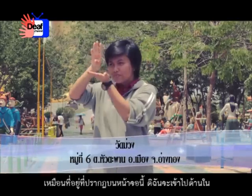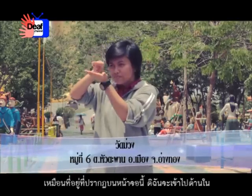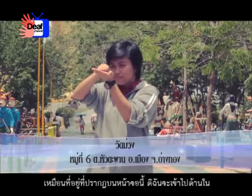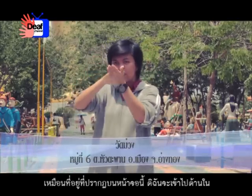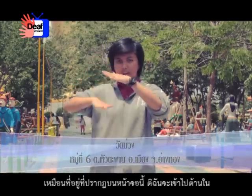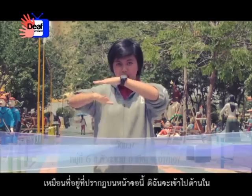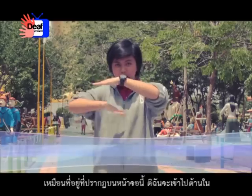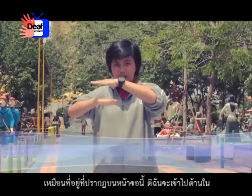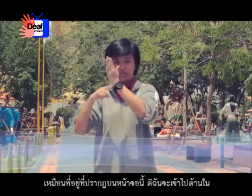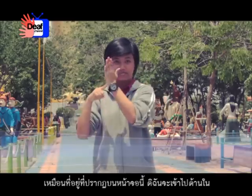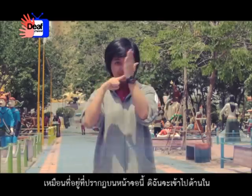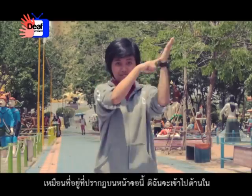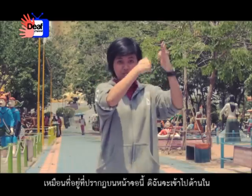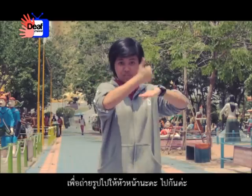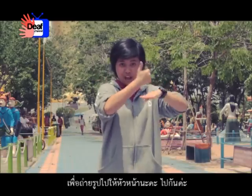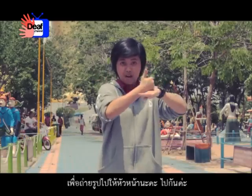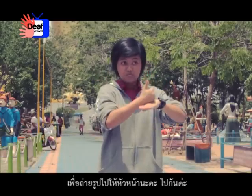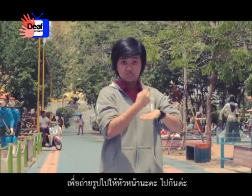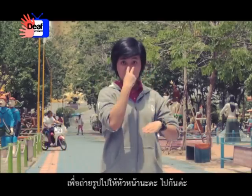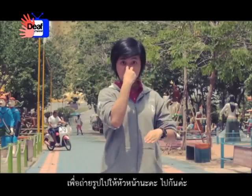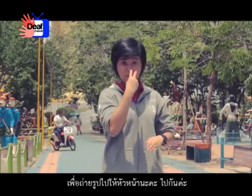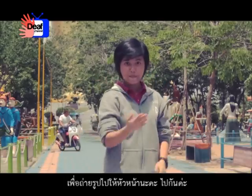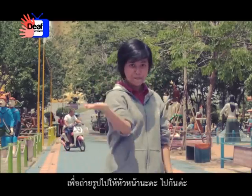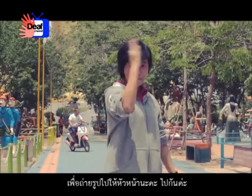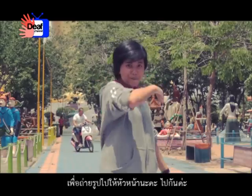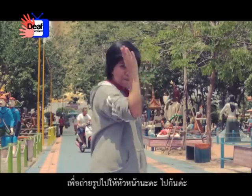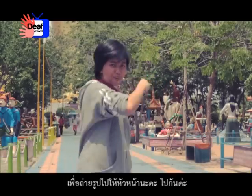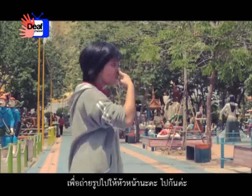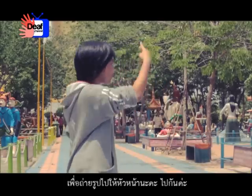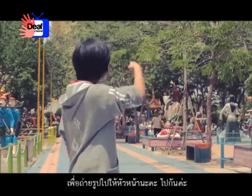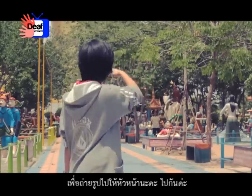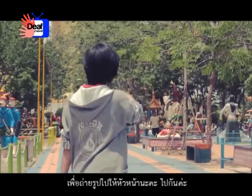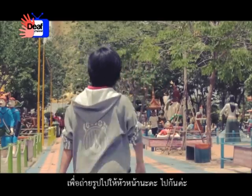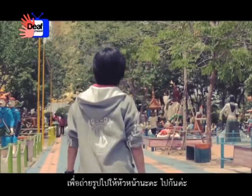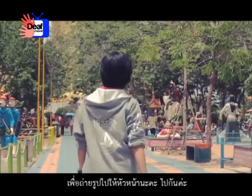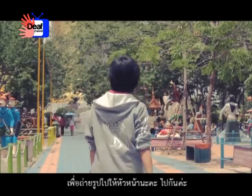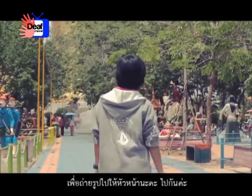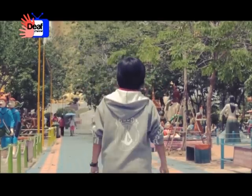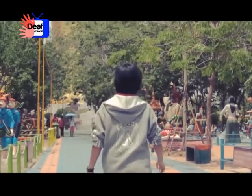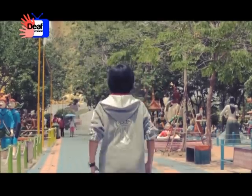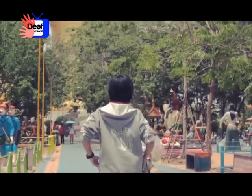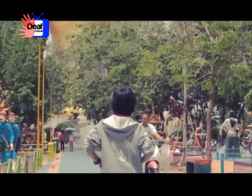ายภาพพระพุทธรูปองค์นี้เอาไปให้เจ้านายนะคะแล้วตามเข้าไปข้างในดีกว่าค่ะ